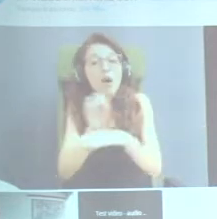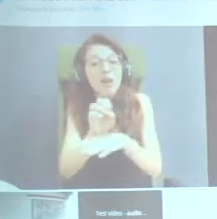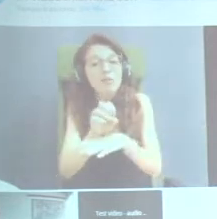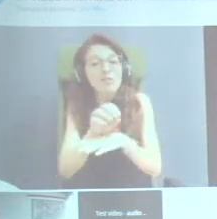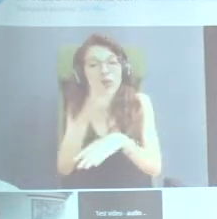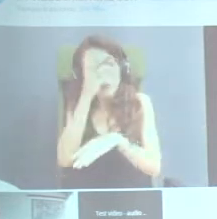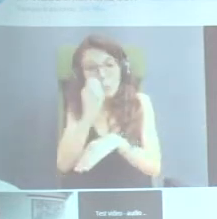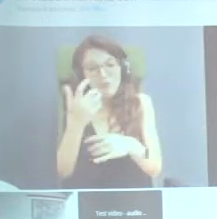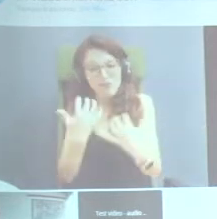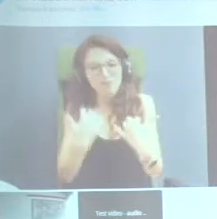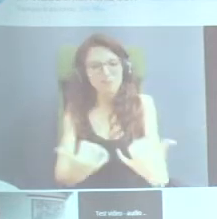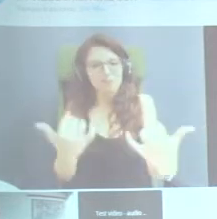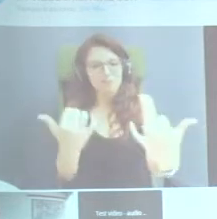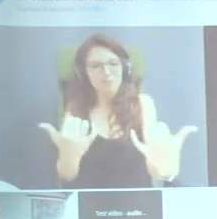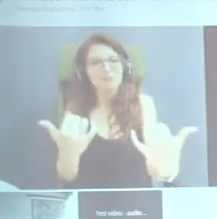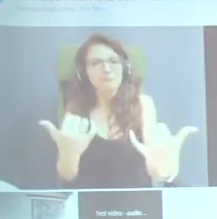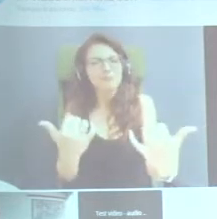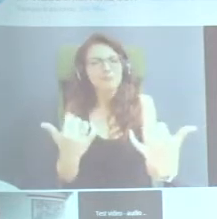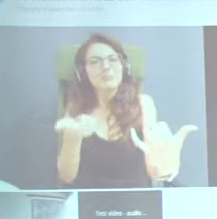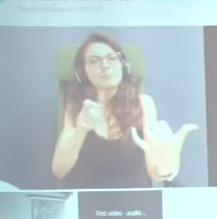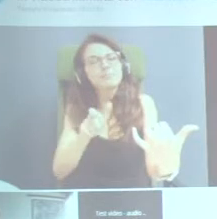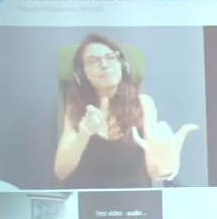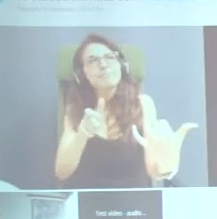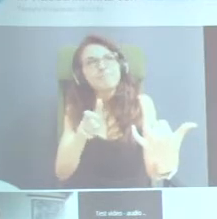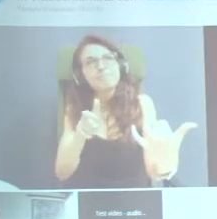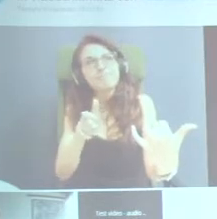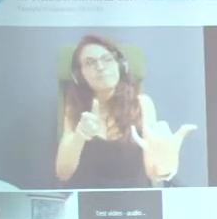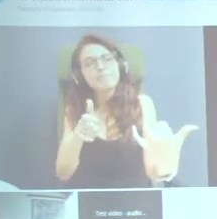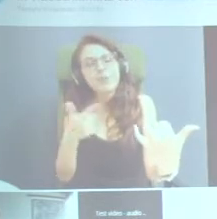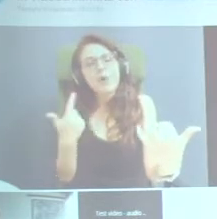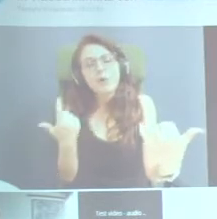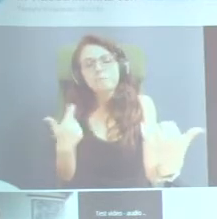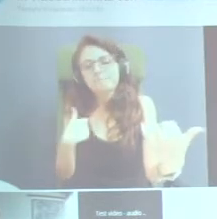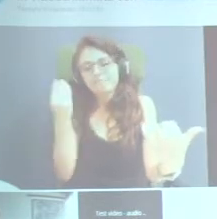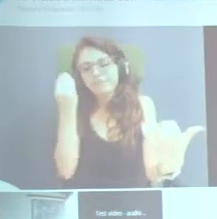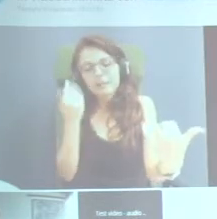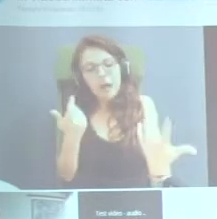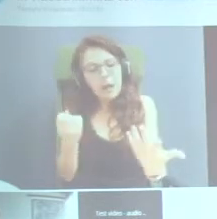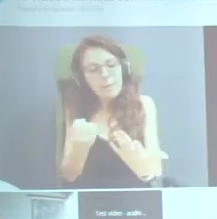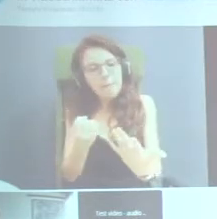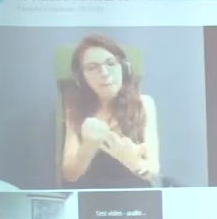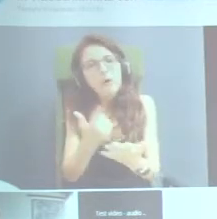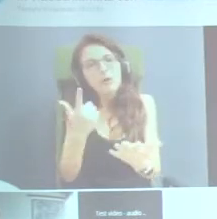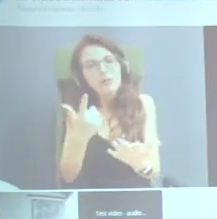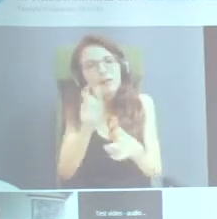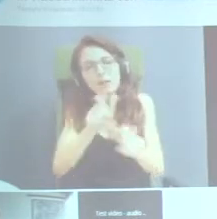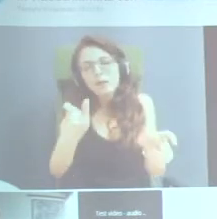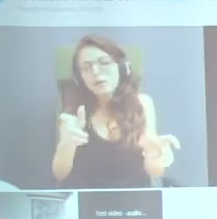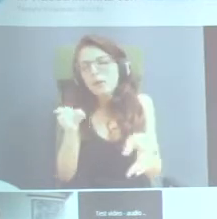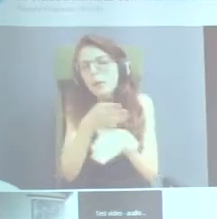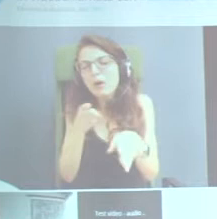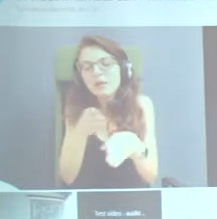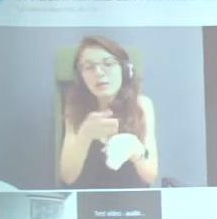Questo perché deve essere importante che tutte le persone, anche le persone